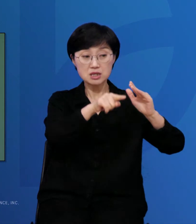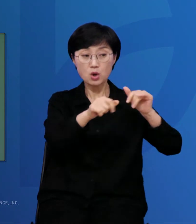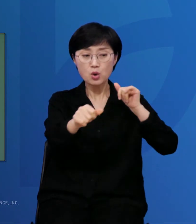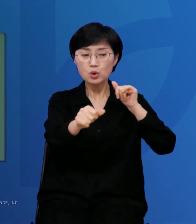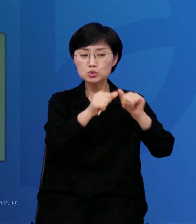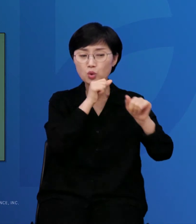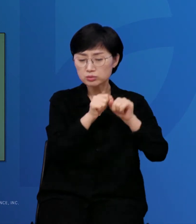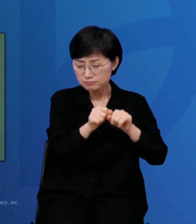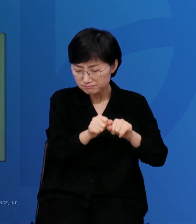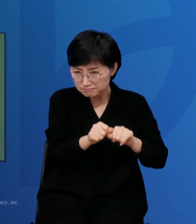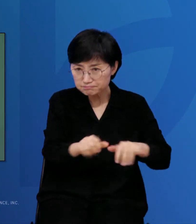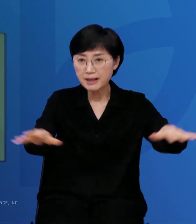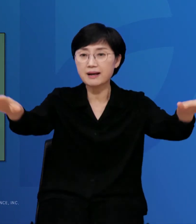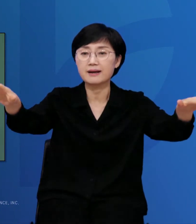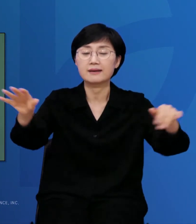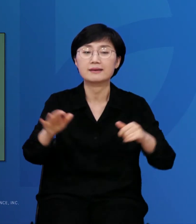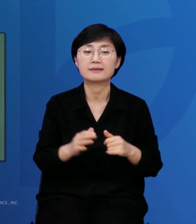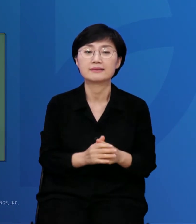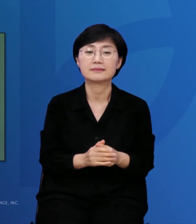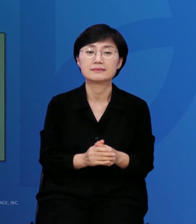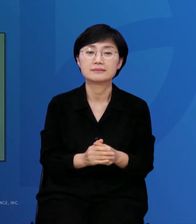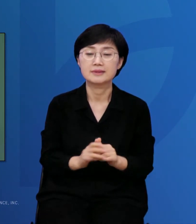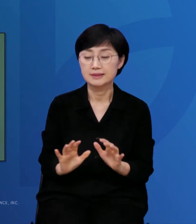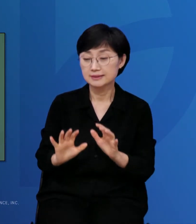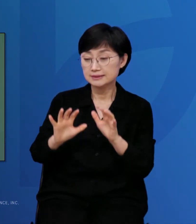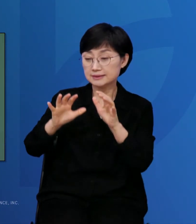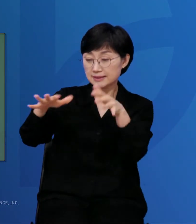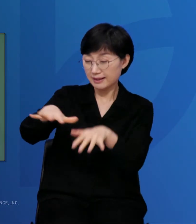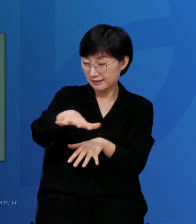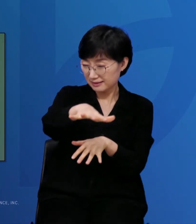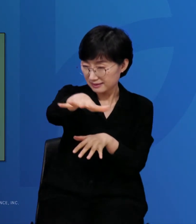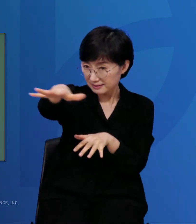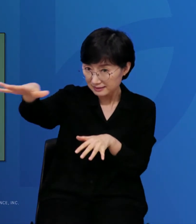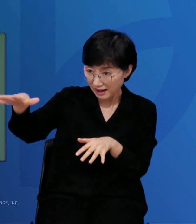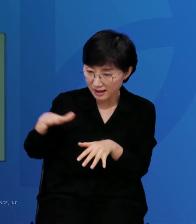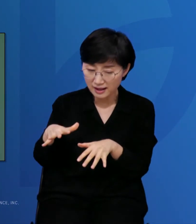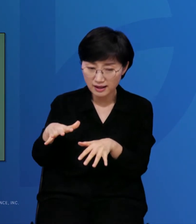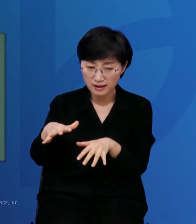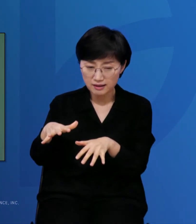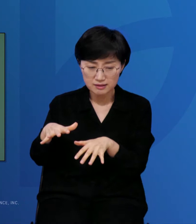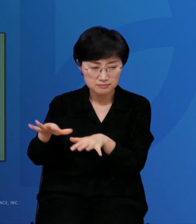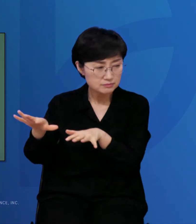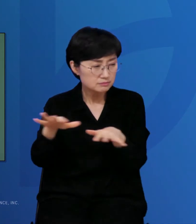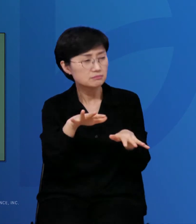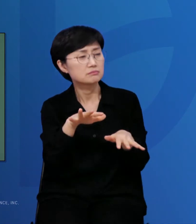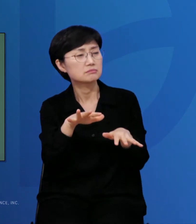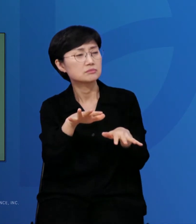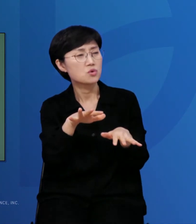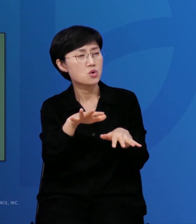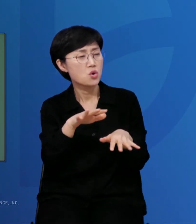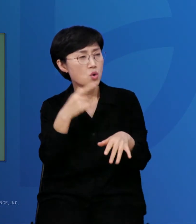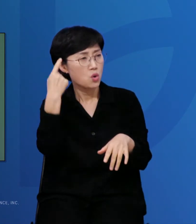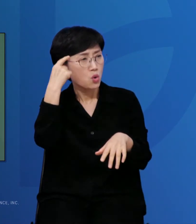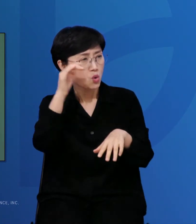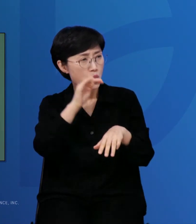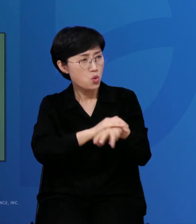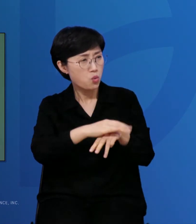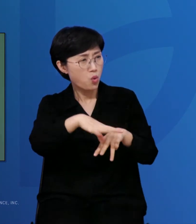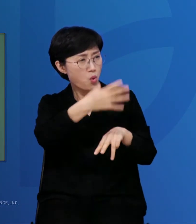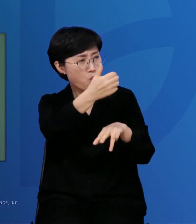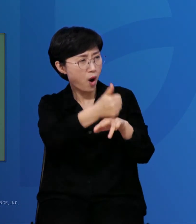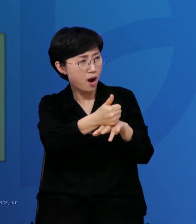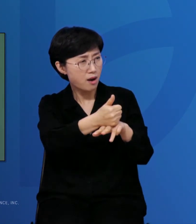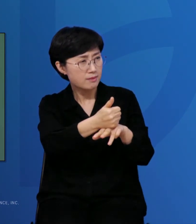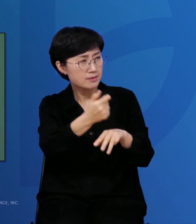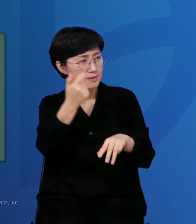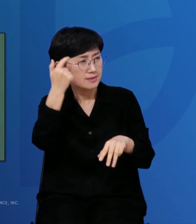建造完所罗门圣殿之后，风声传遍了全世界。 어느 정도 나갔는가 하니까 모든 왕의 합친 지혜보다 더 큰 지혜를